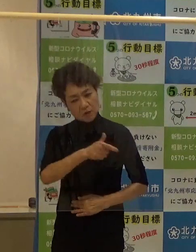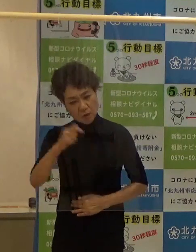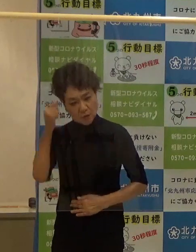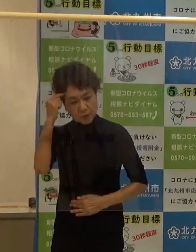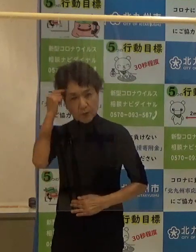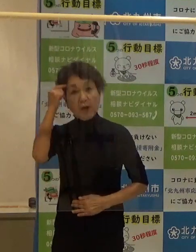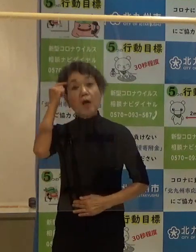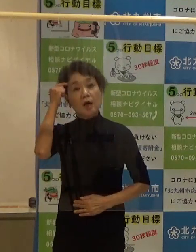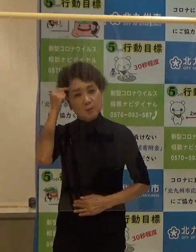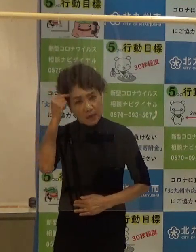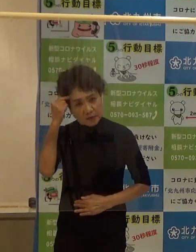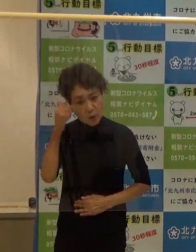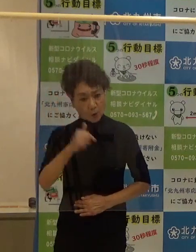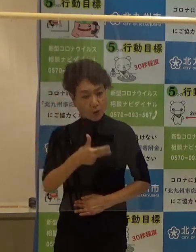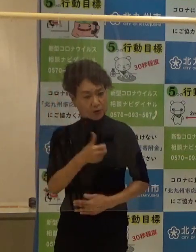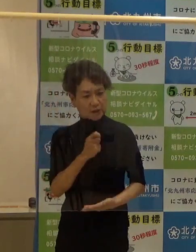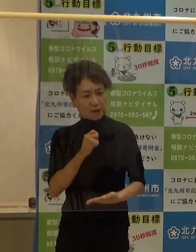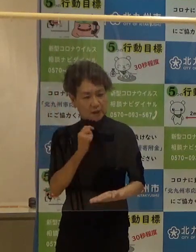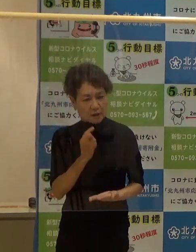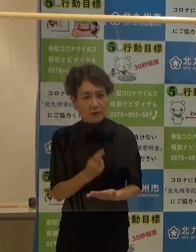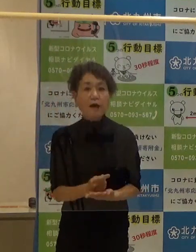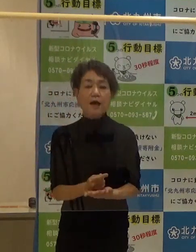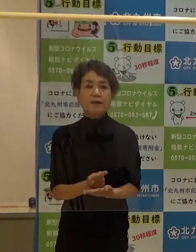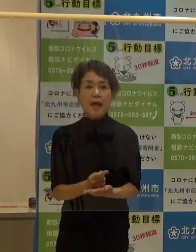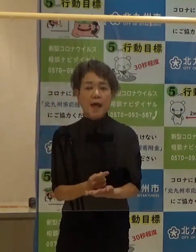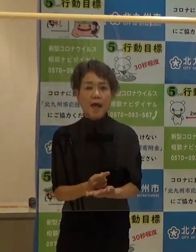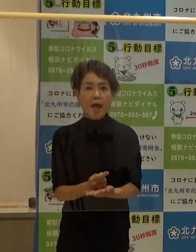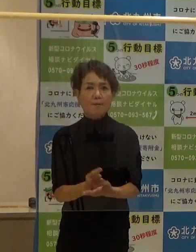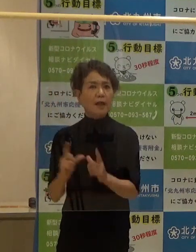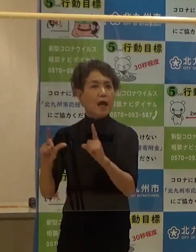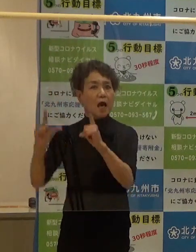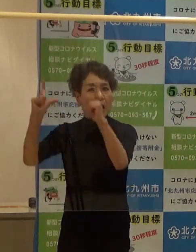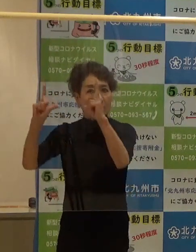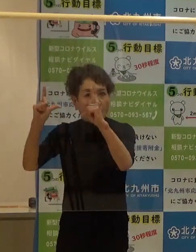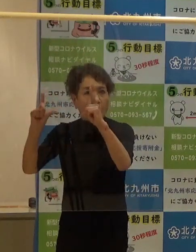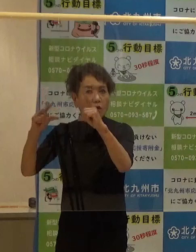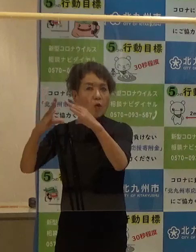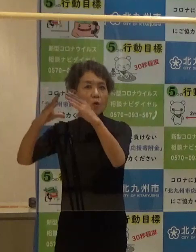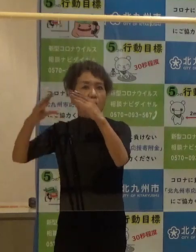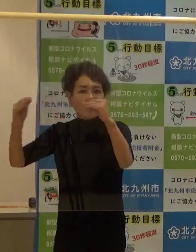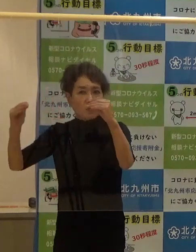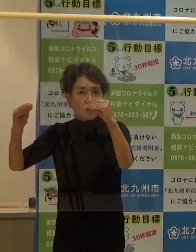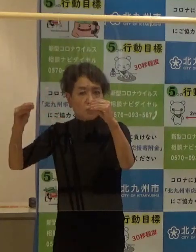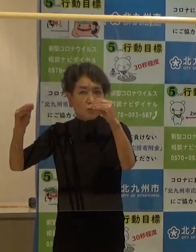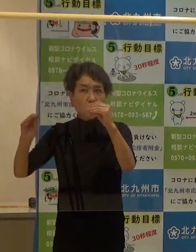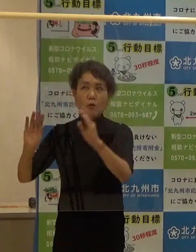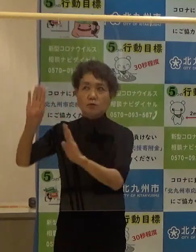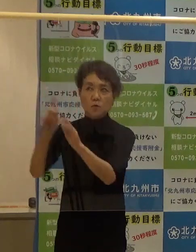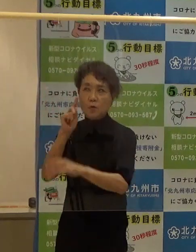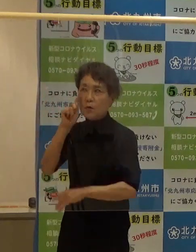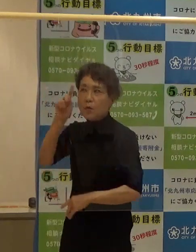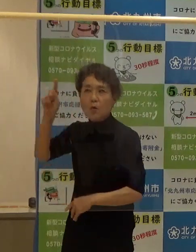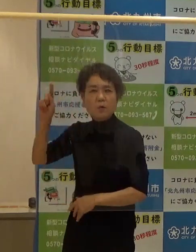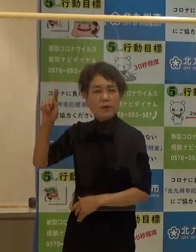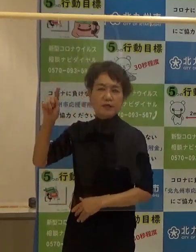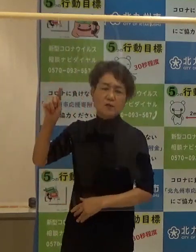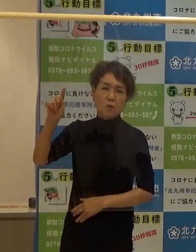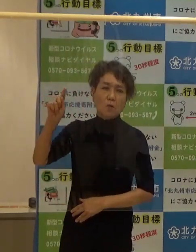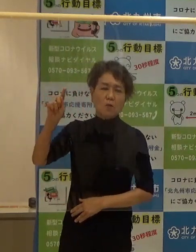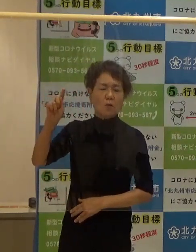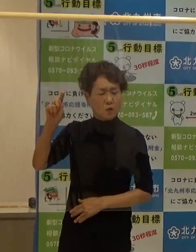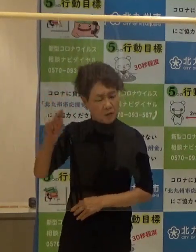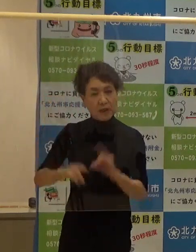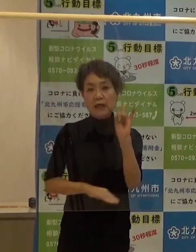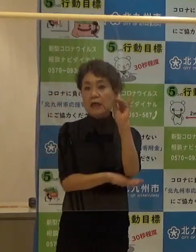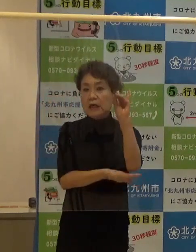を考えますと、市独自で、また東京大阪国の最近の状況を見ましてですね、ここで基